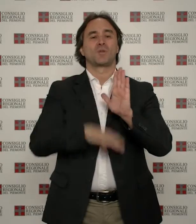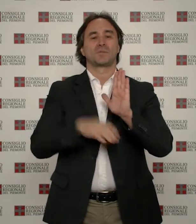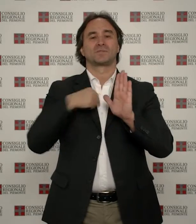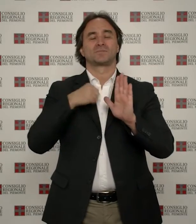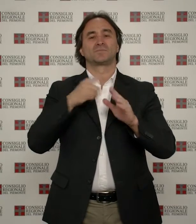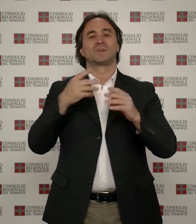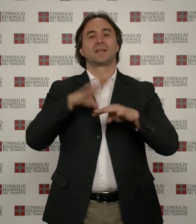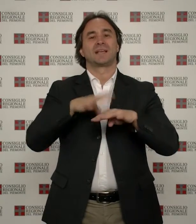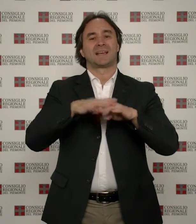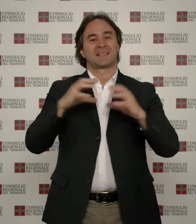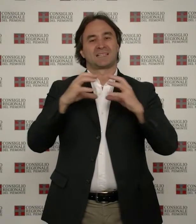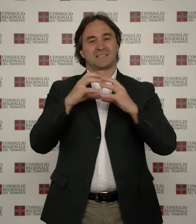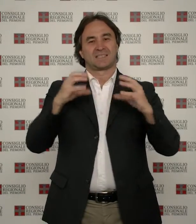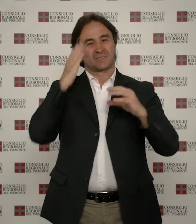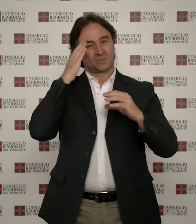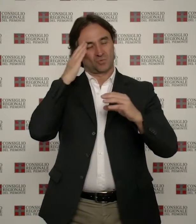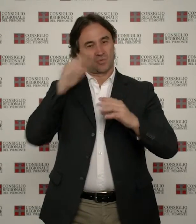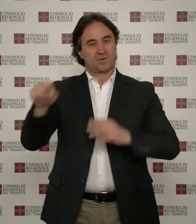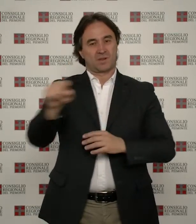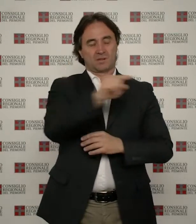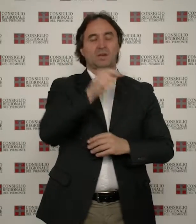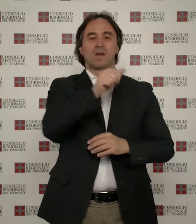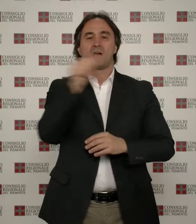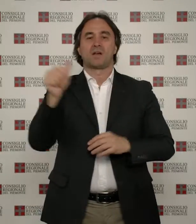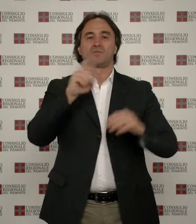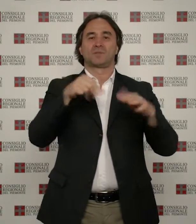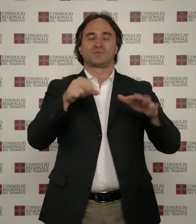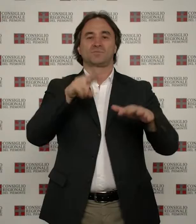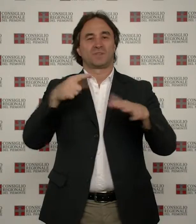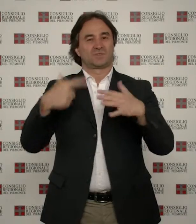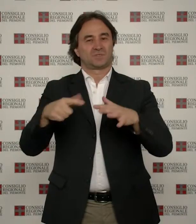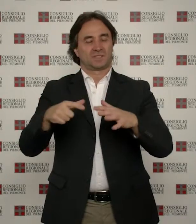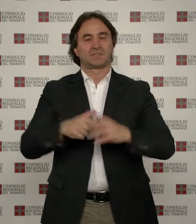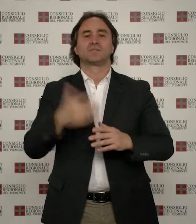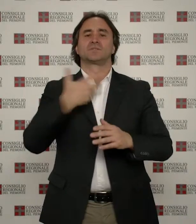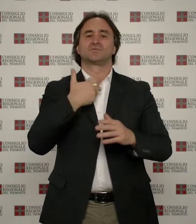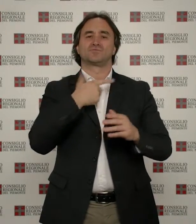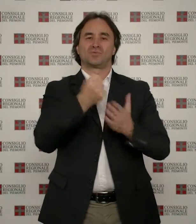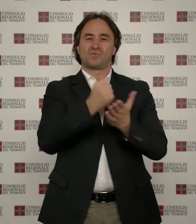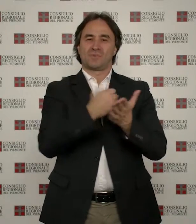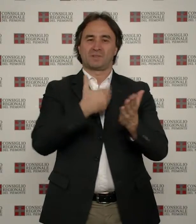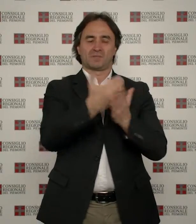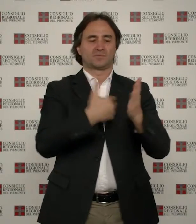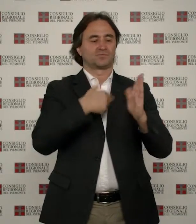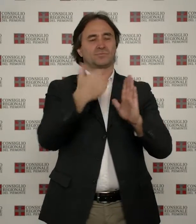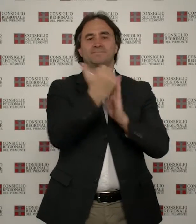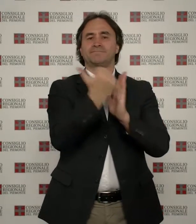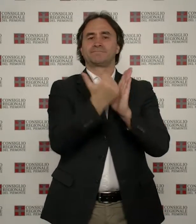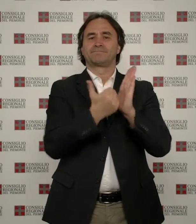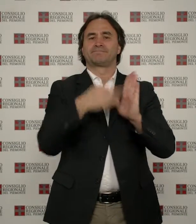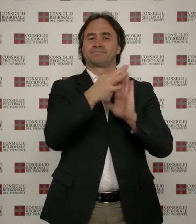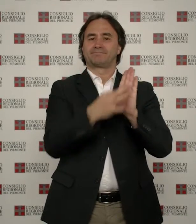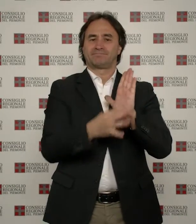della rete scolastica per l'anno 2016-2017. Il documento fissa indirizzi e criteri generali per l'autonomia degli